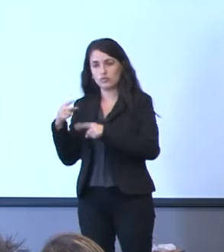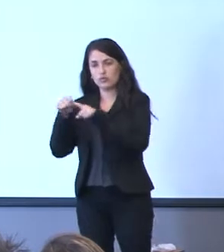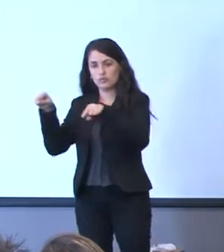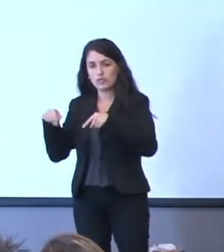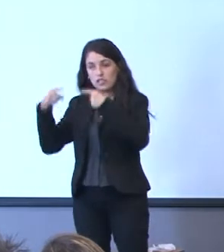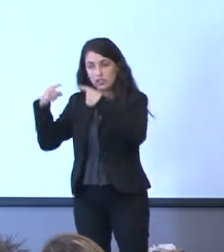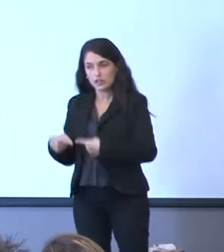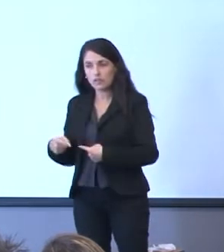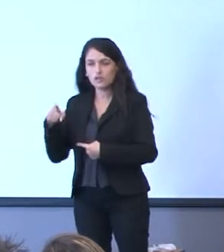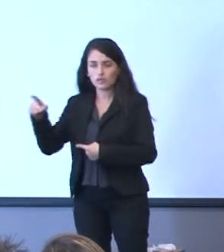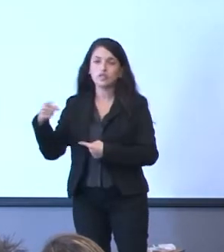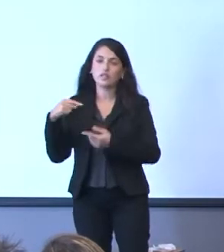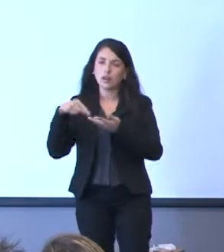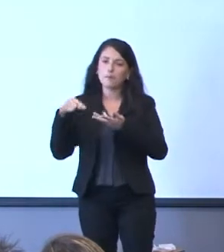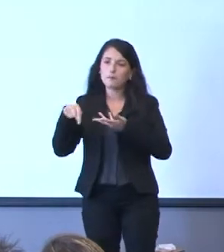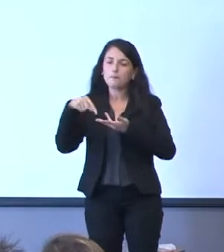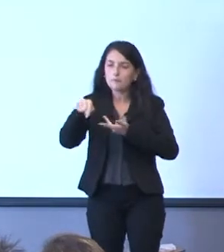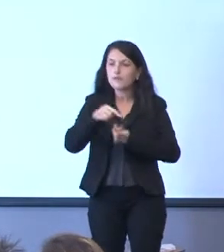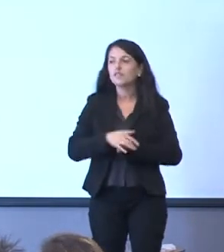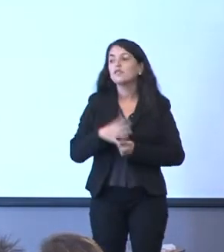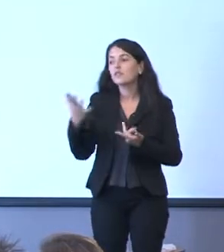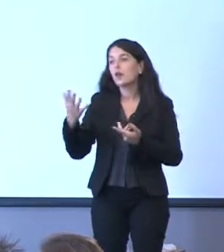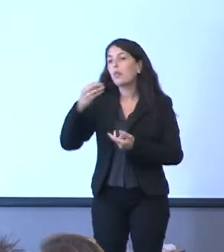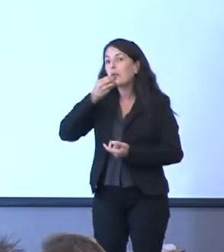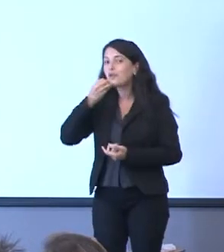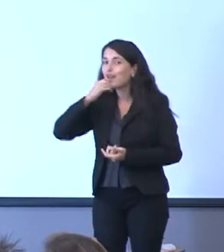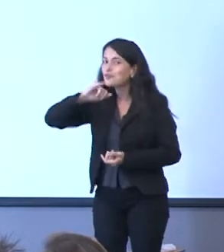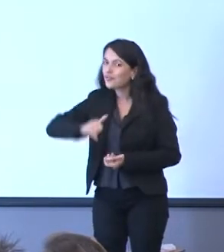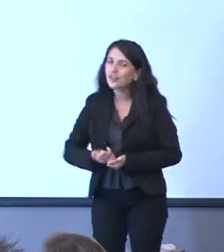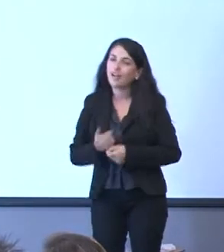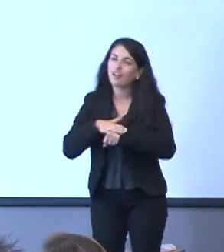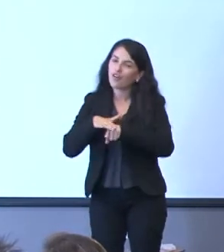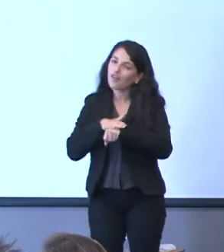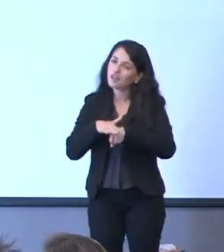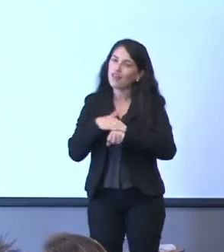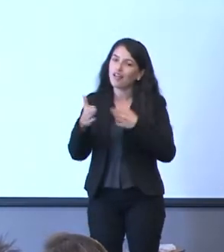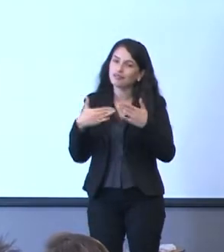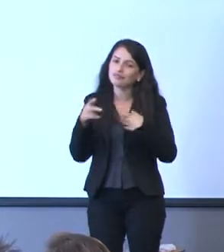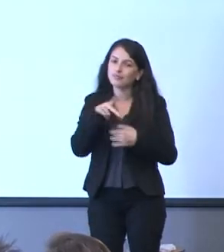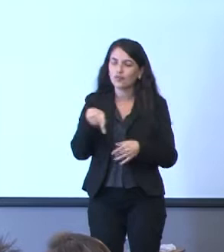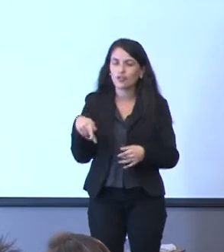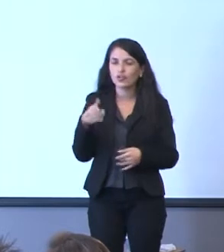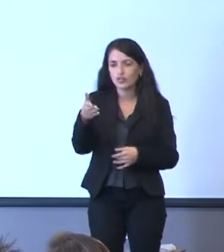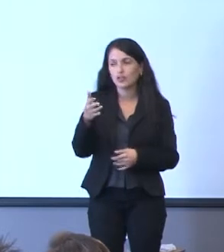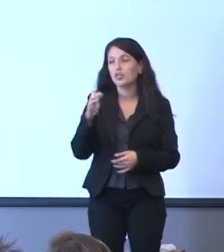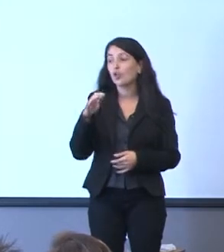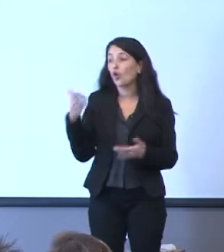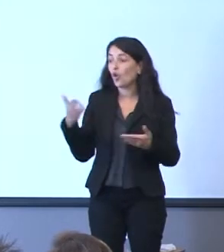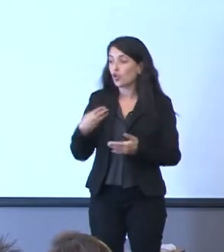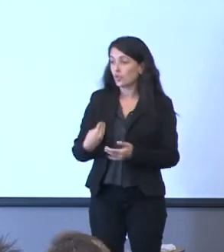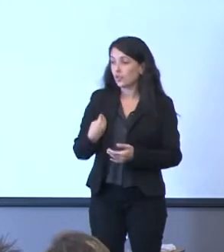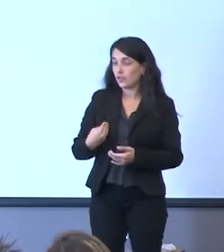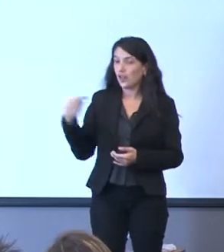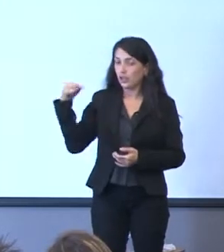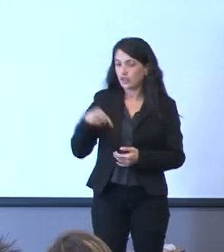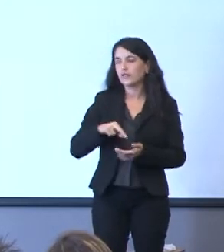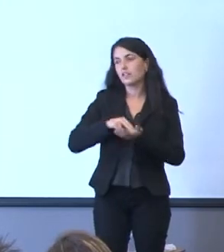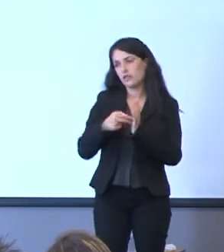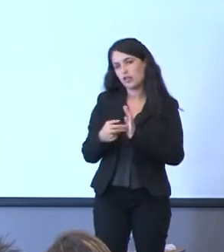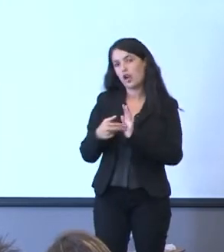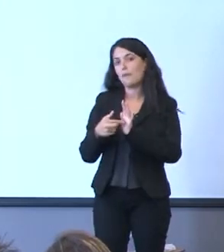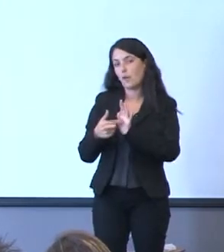desafios que você está citando. Eu acho que você tem uma oportunidade. O fato de você estar aqui, Sheila, mostra o quanto você se